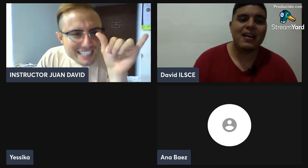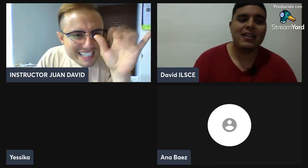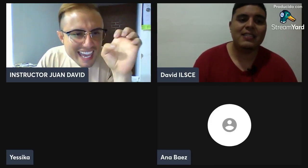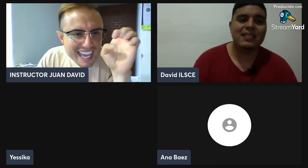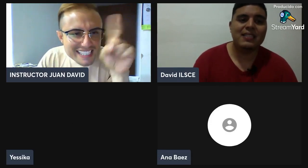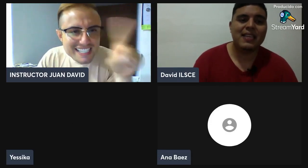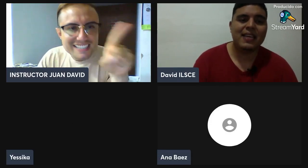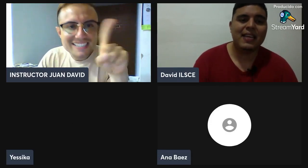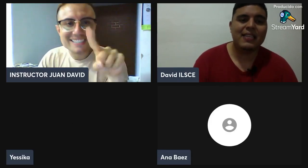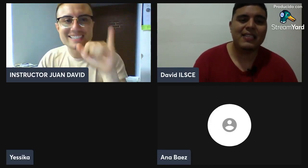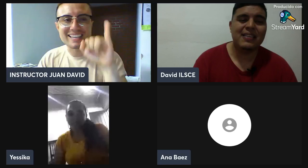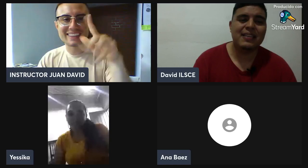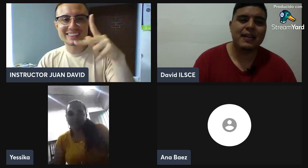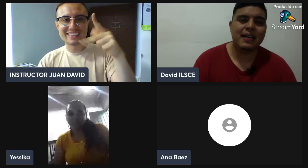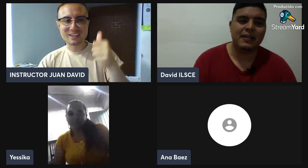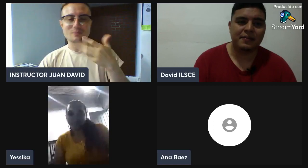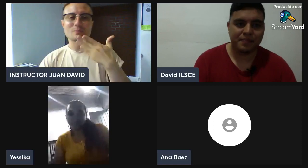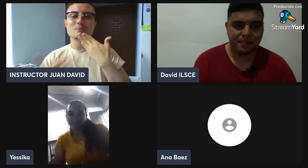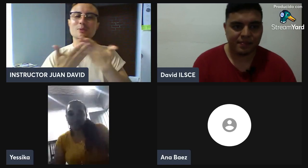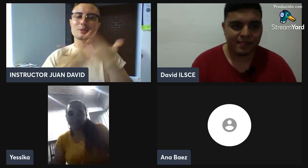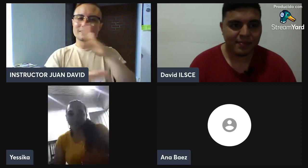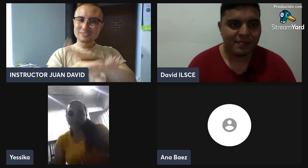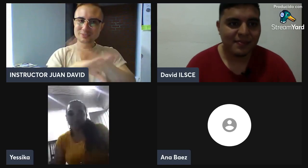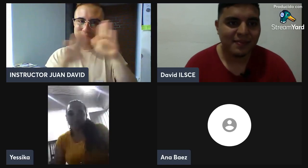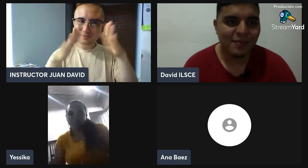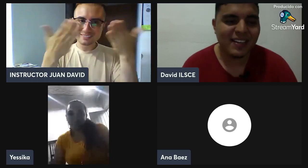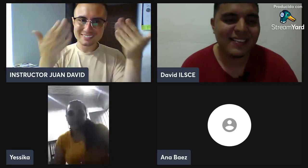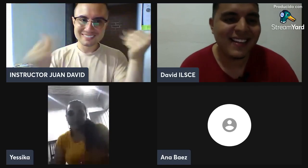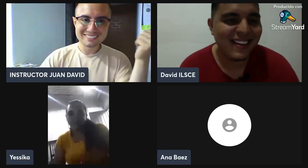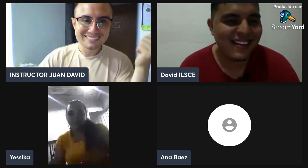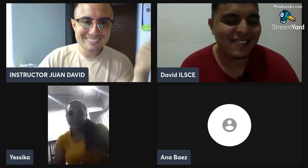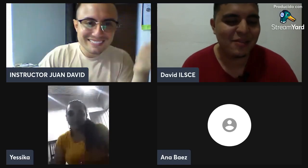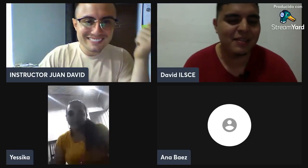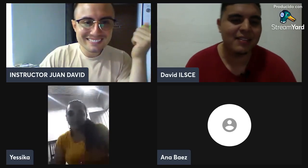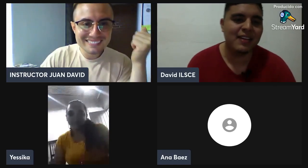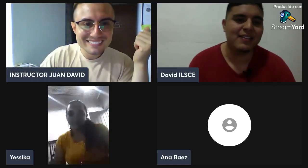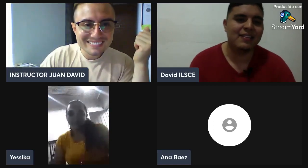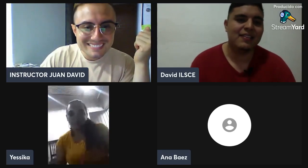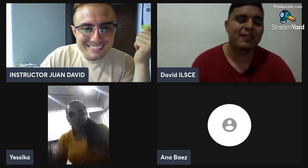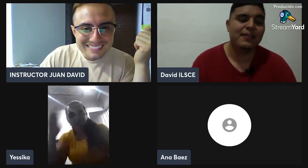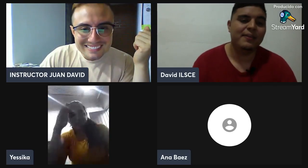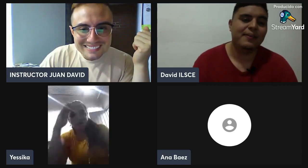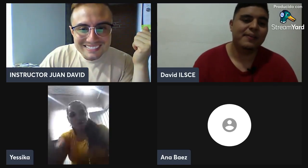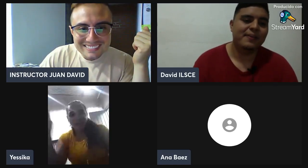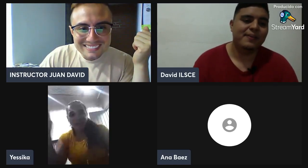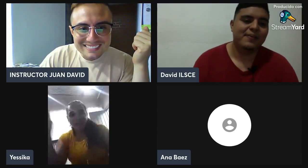Hola, Jessica. Buenas tardes. ¿Cómo estás?